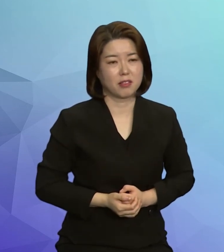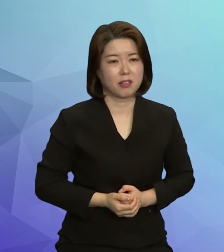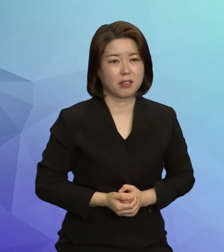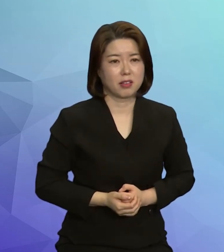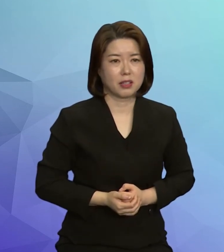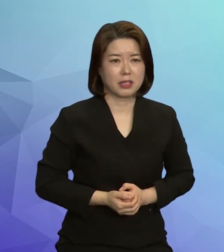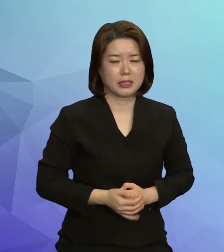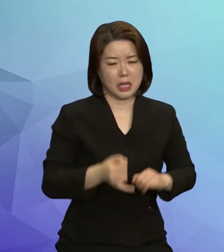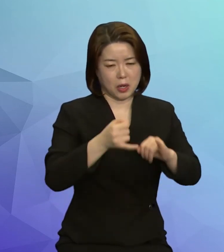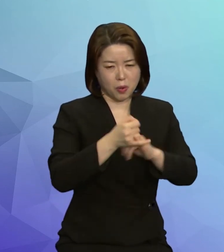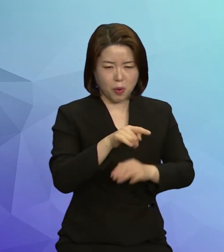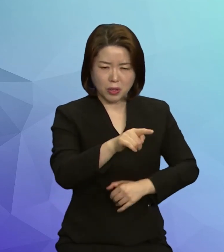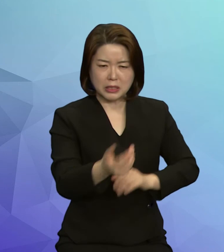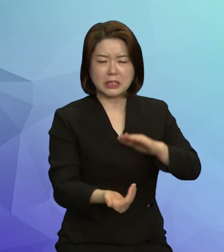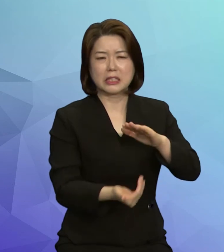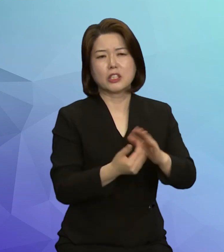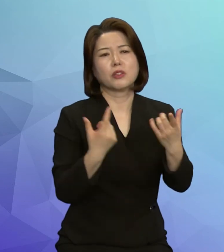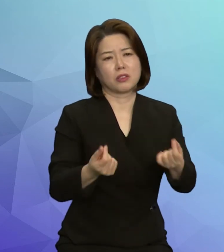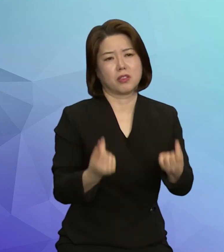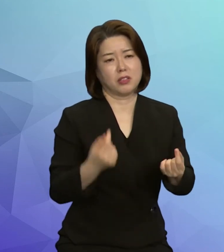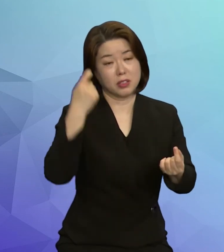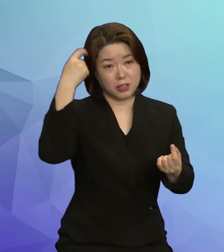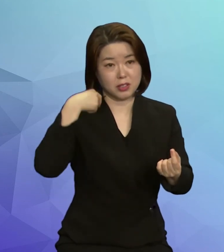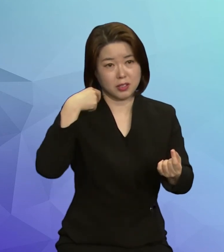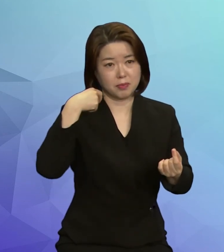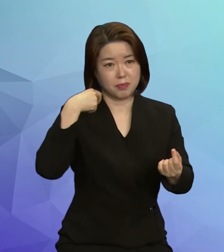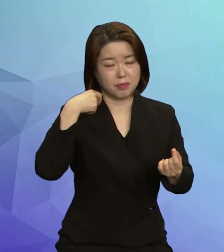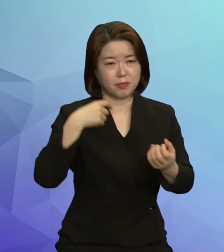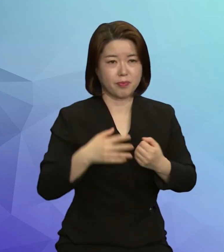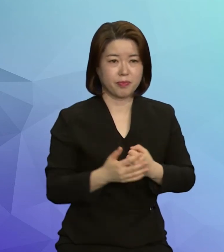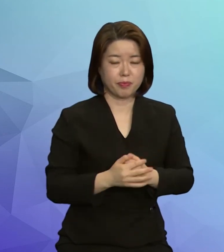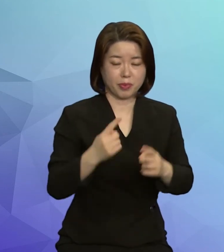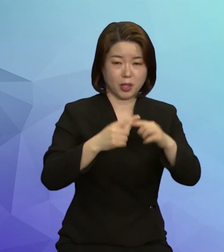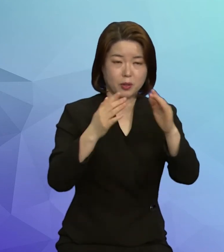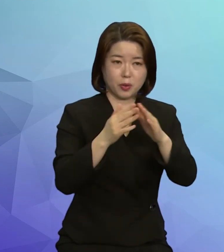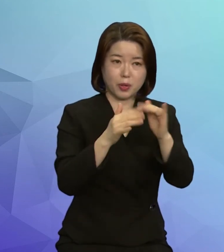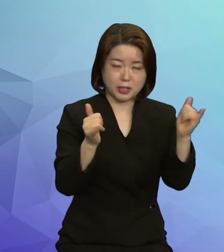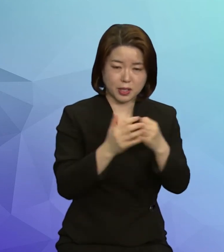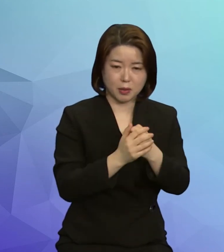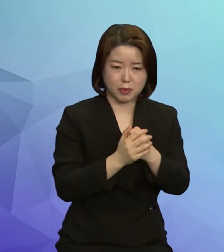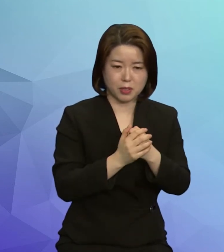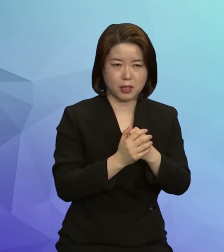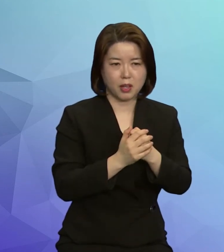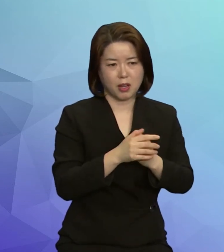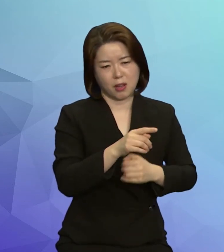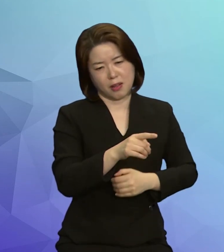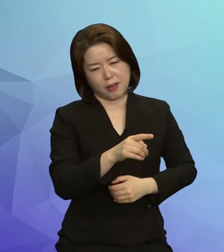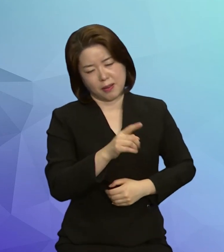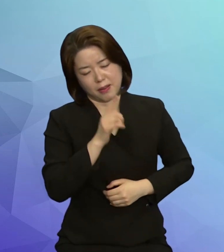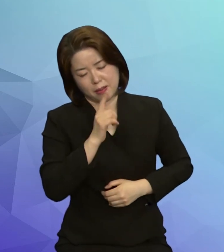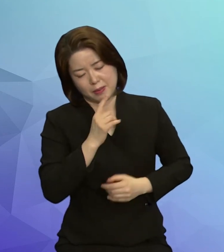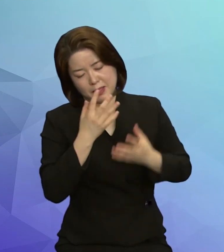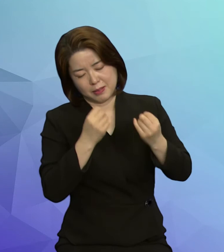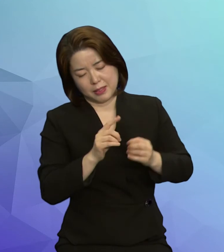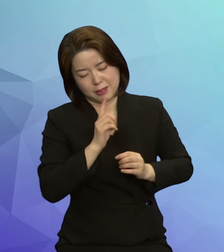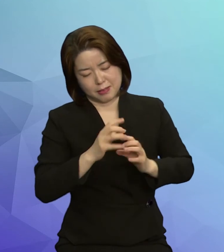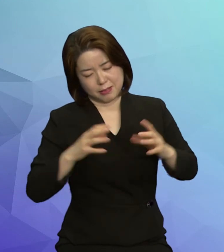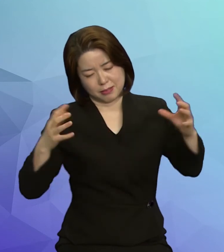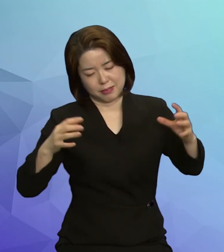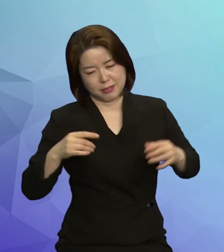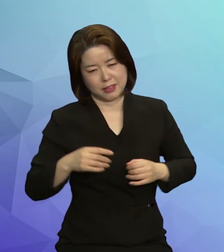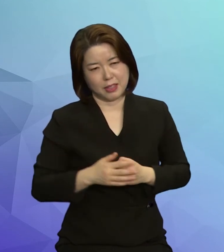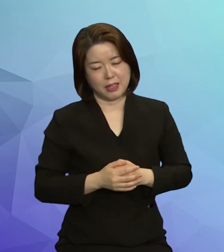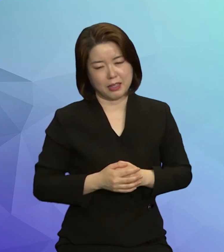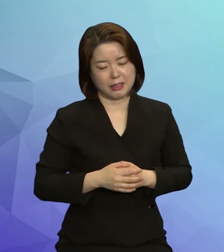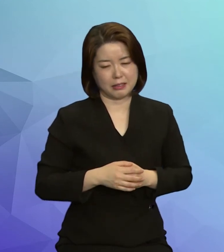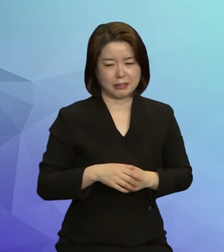있었어요. 꼭 그 일이 이루어진 것 같아요. 교인들이 또 말을 하겠네.